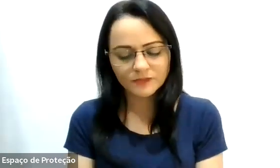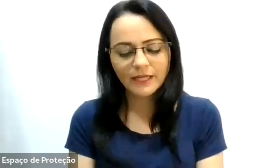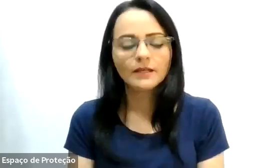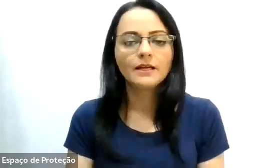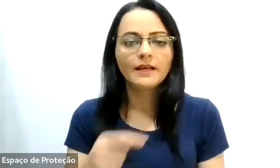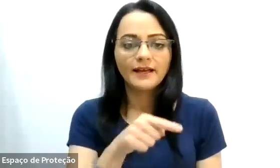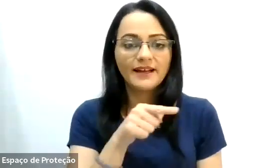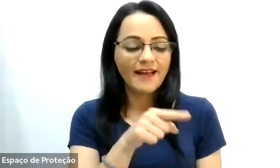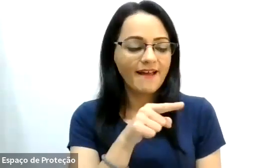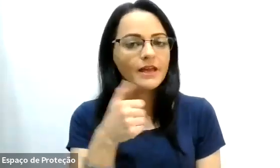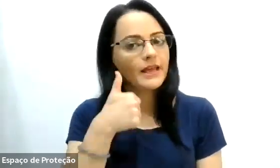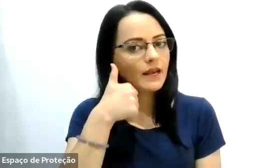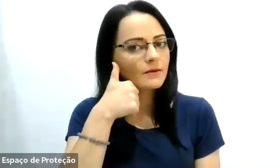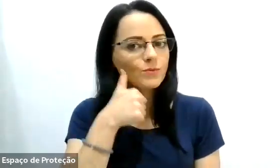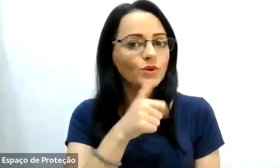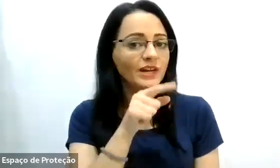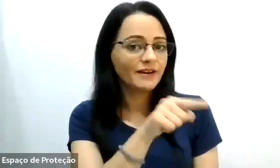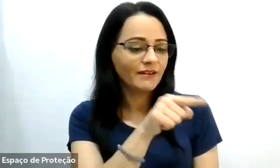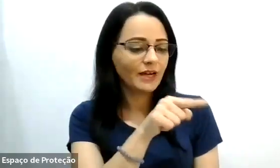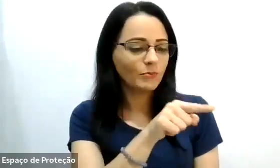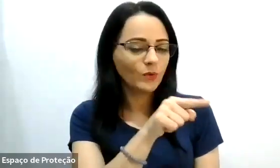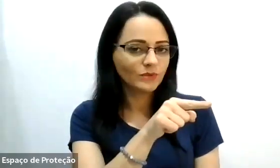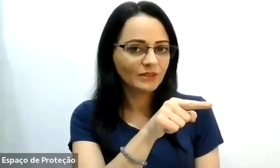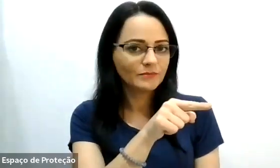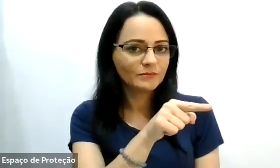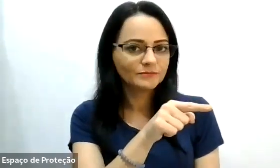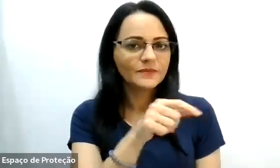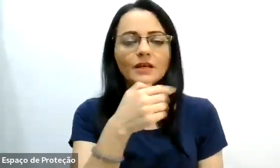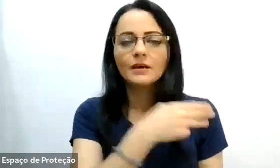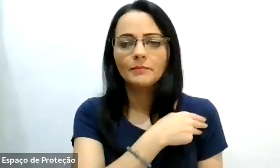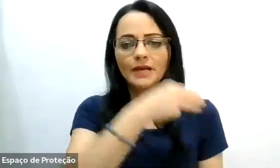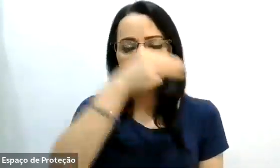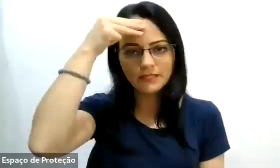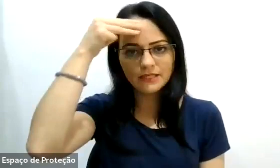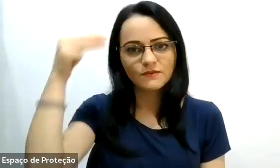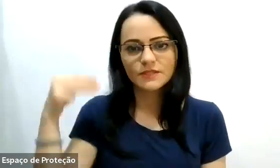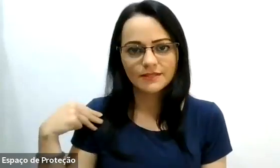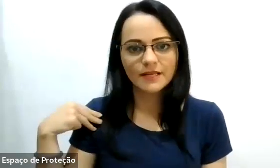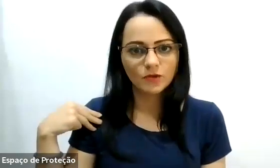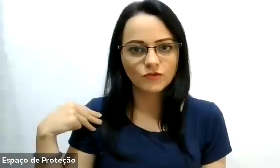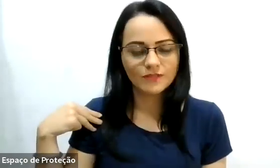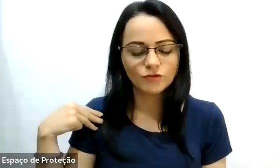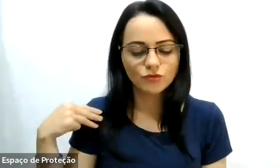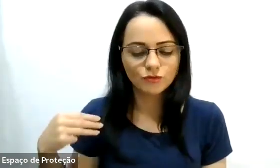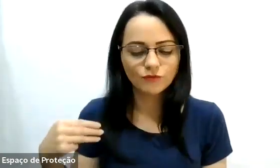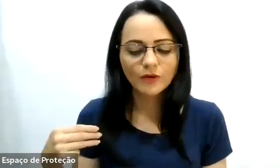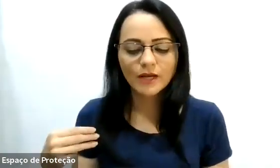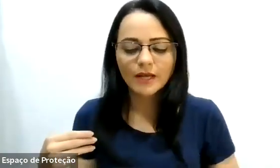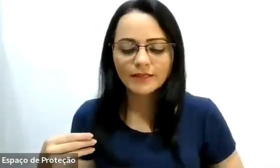né? Ela, mulher, aponta. Maria, se vocês quiserem, pode fazer de novo.